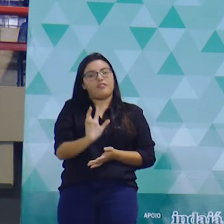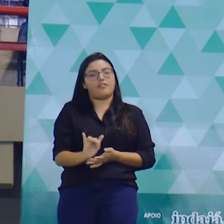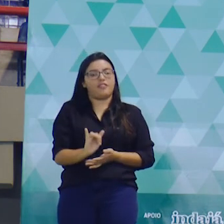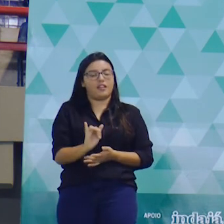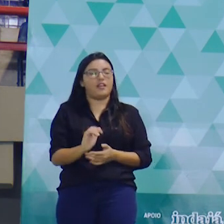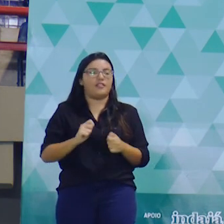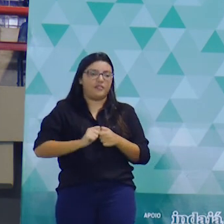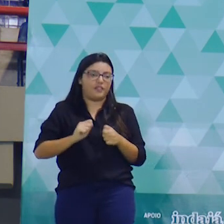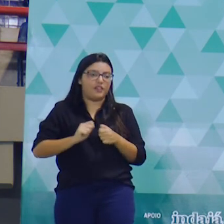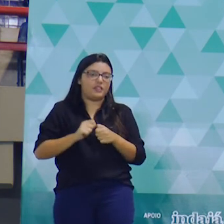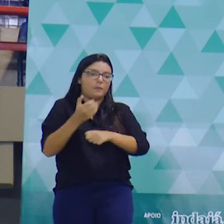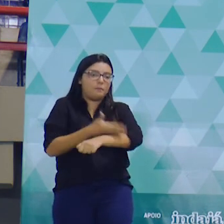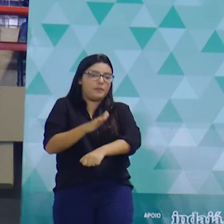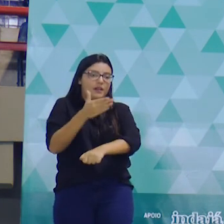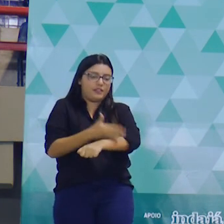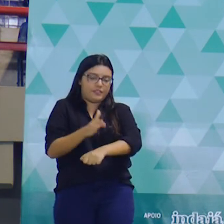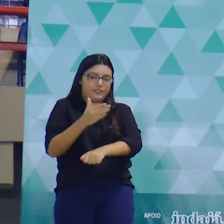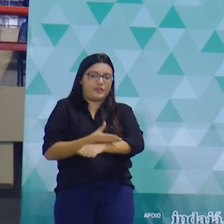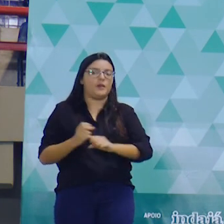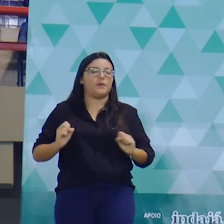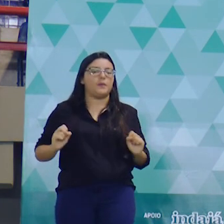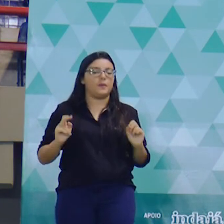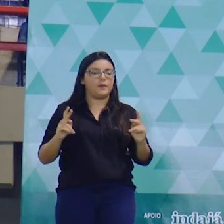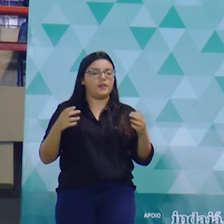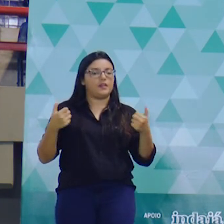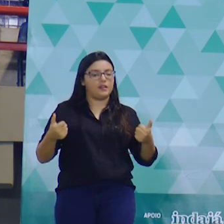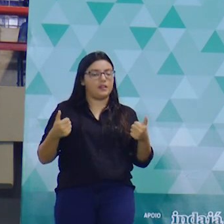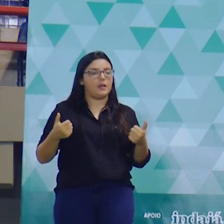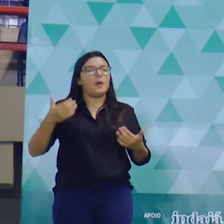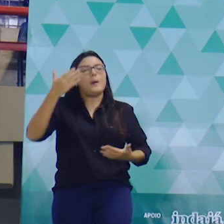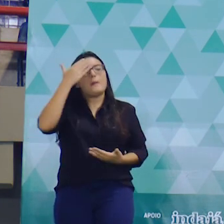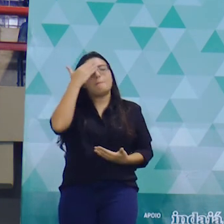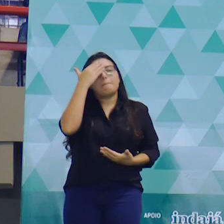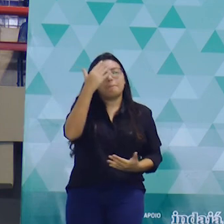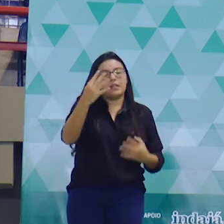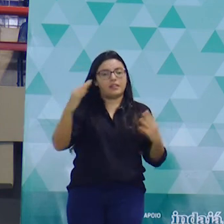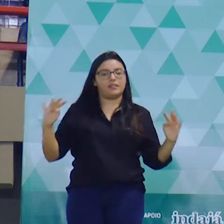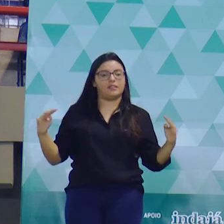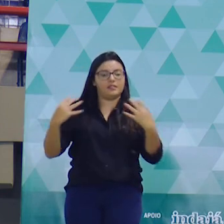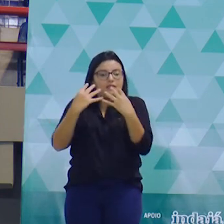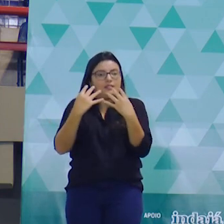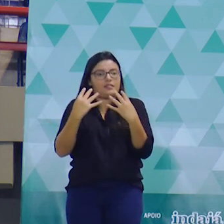podem ser feitas de uma maneira simples, tá bom? Obrigado pela atenção,